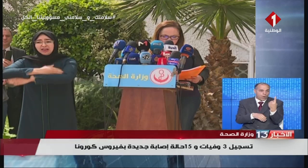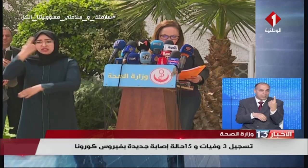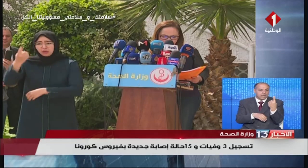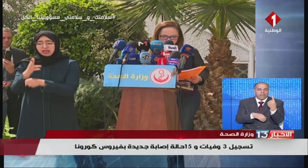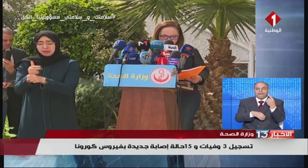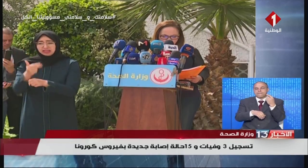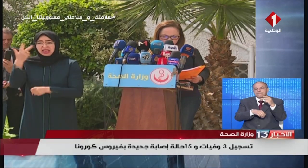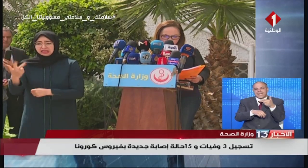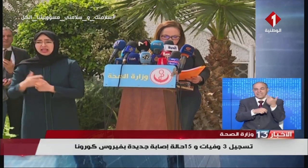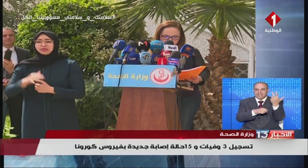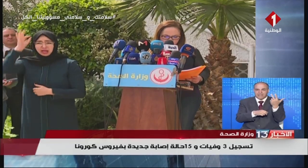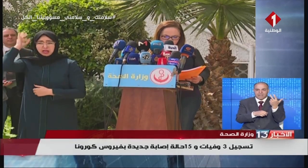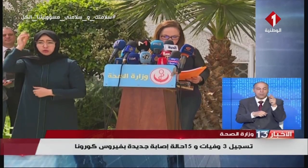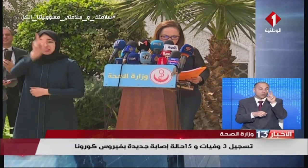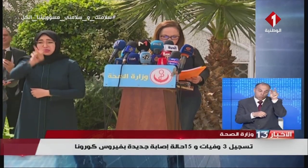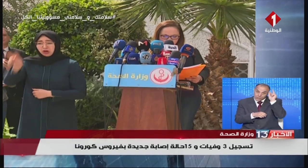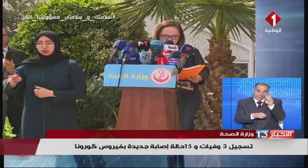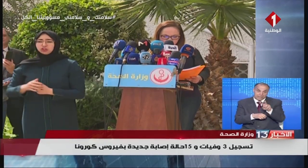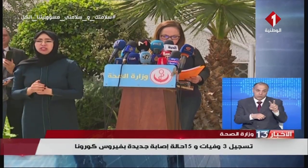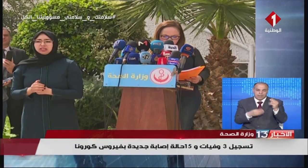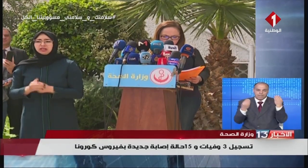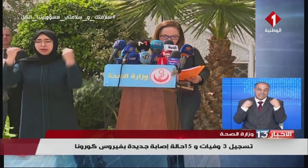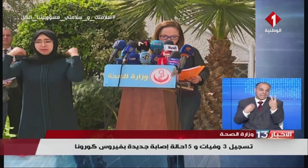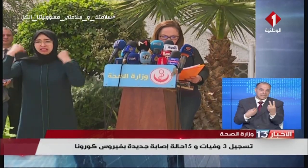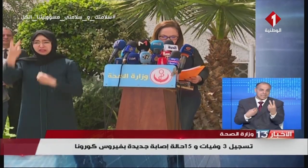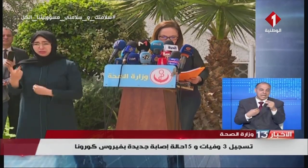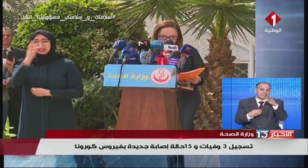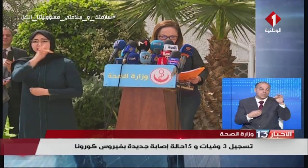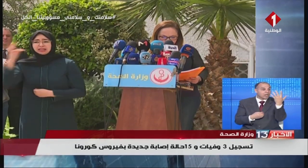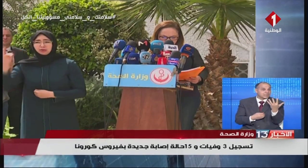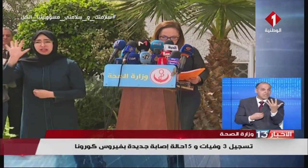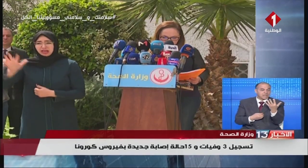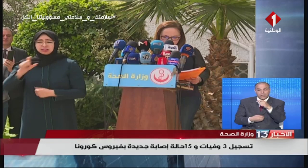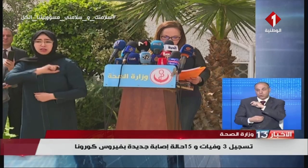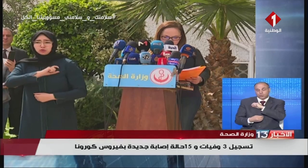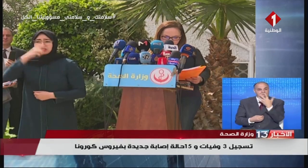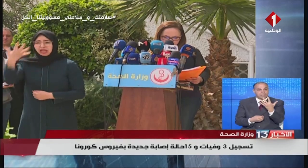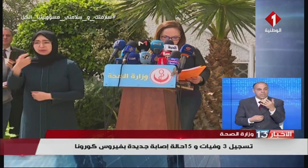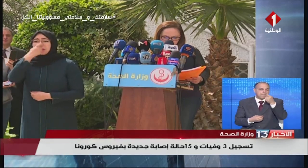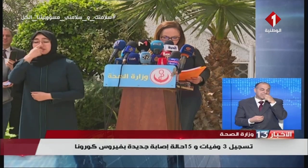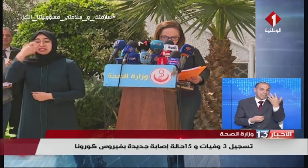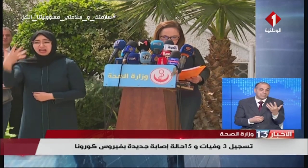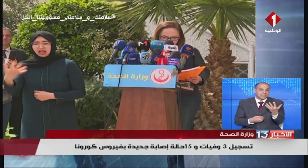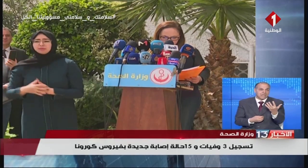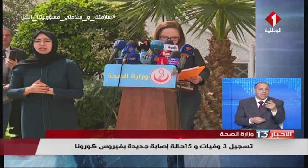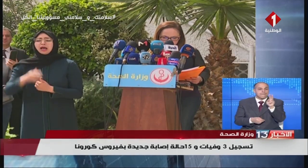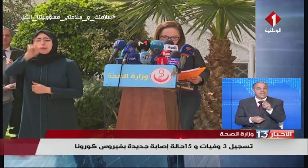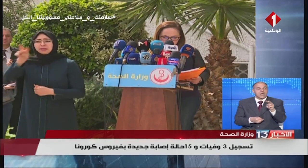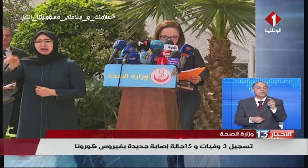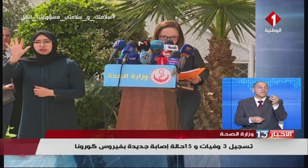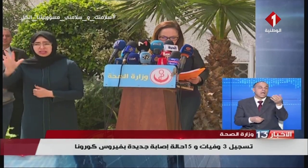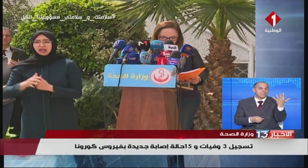المهدية 3، تونس 22، بنزرت 2، تطاوين 5، سوسة 5، المستير 5، بن عروس